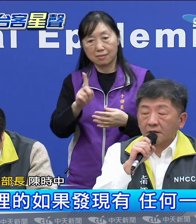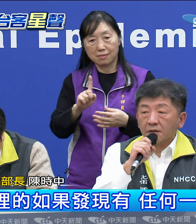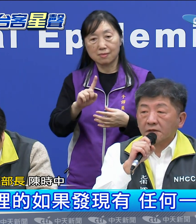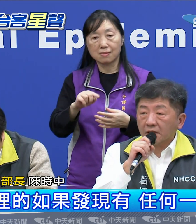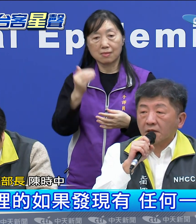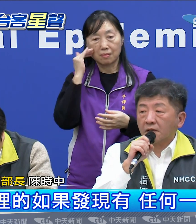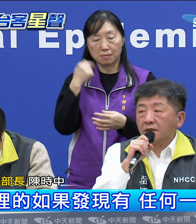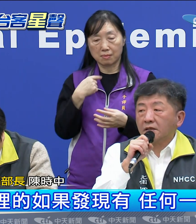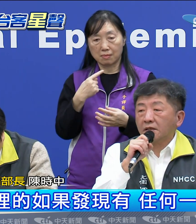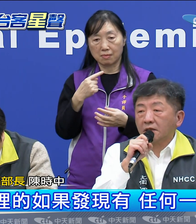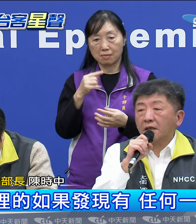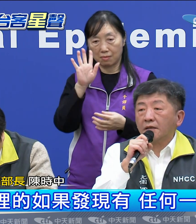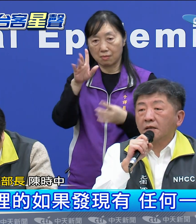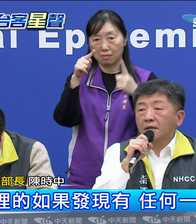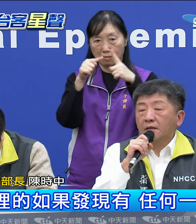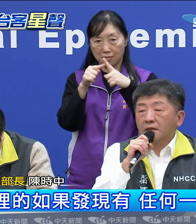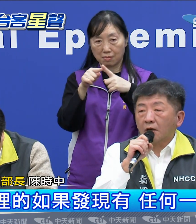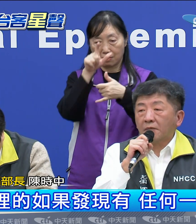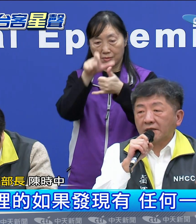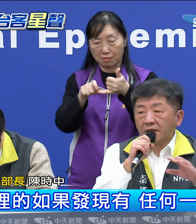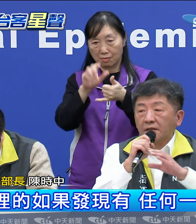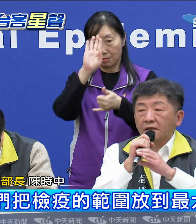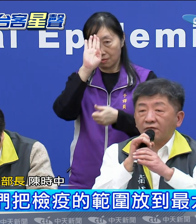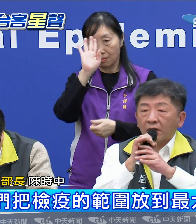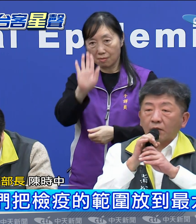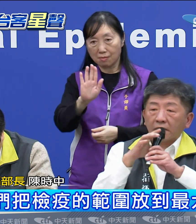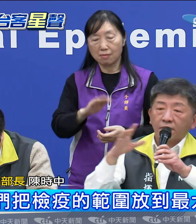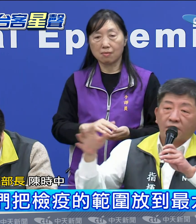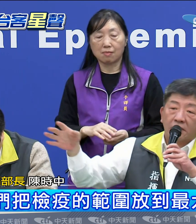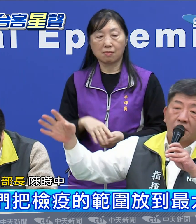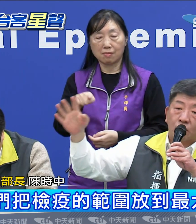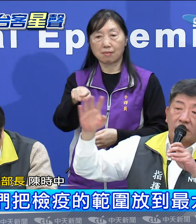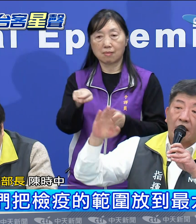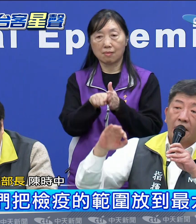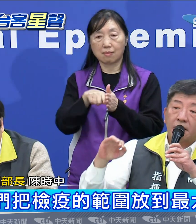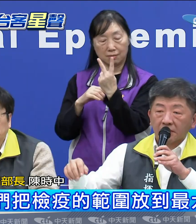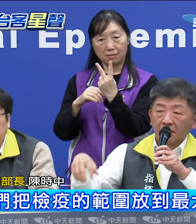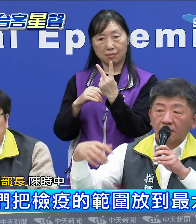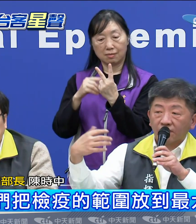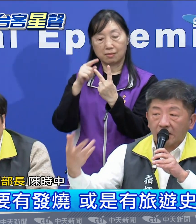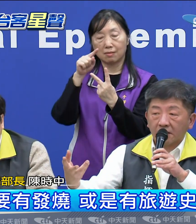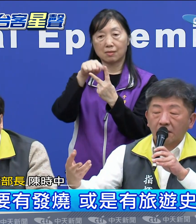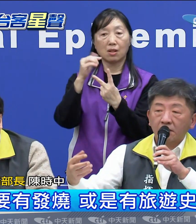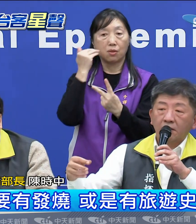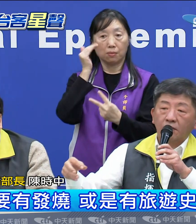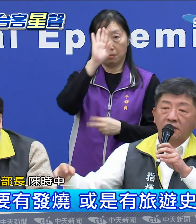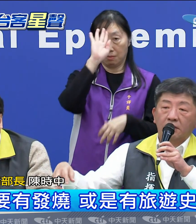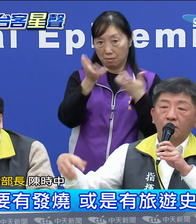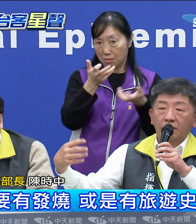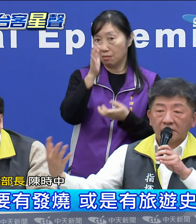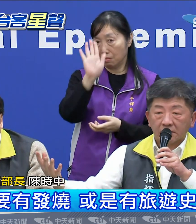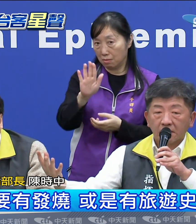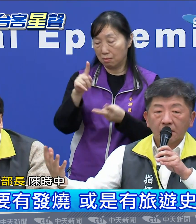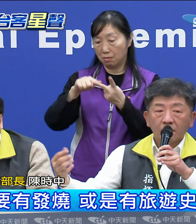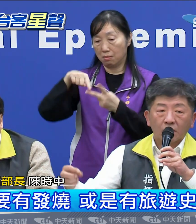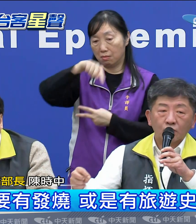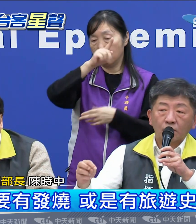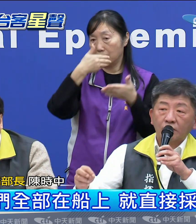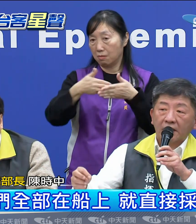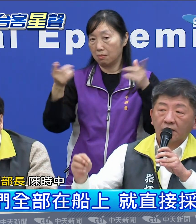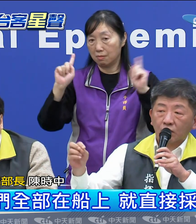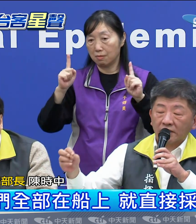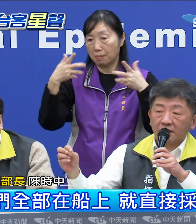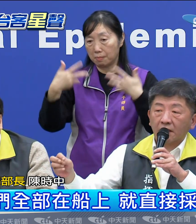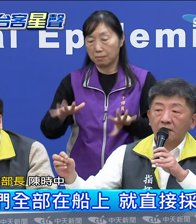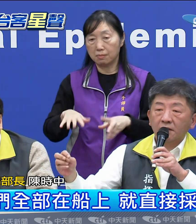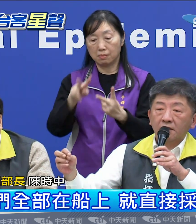果发现有任何一个个案，那我们把检疫的范围放到最大，只要有发烧或者有旅游史，我们